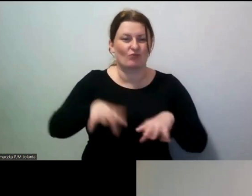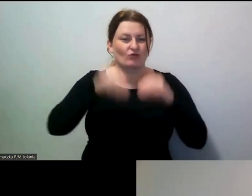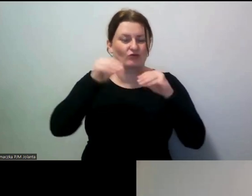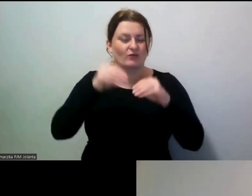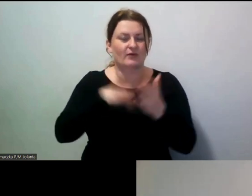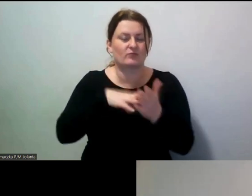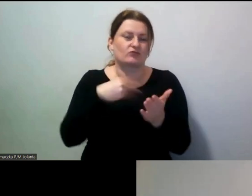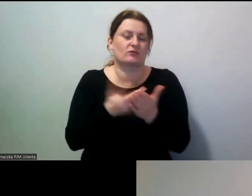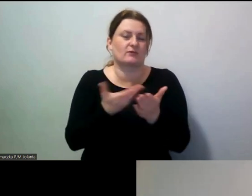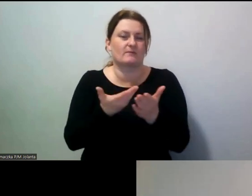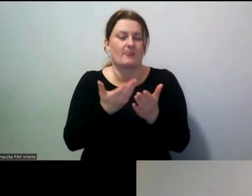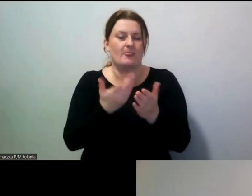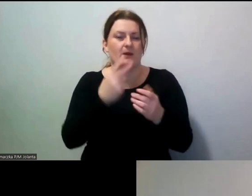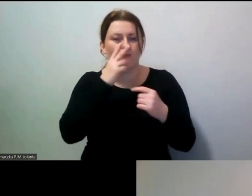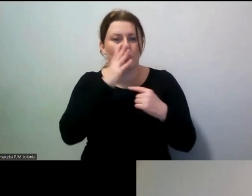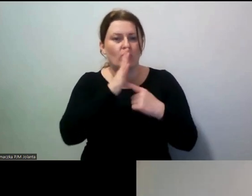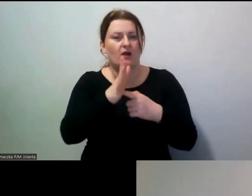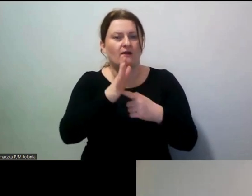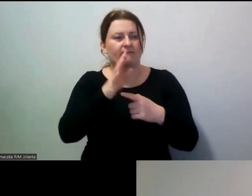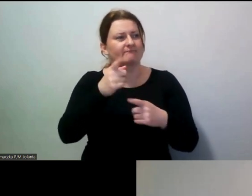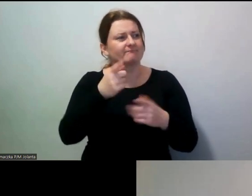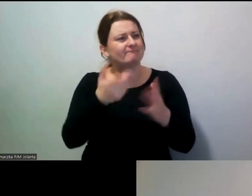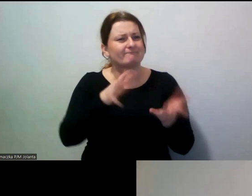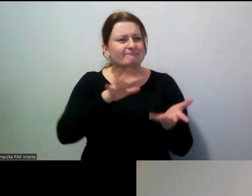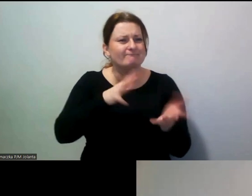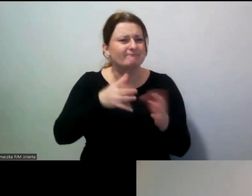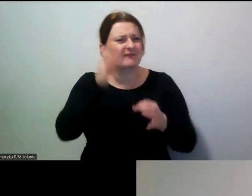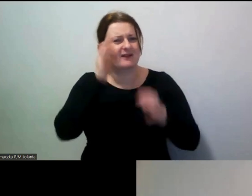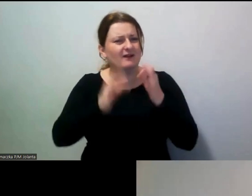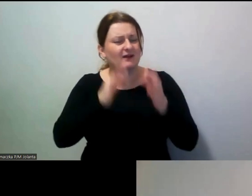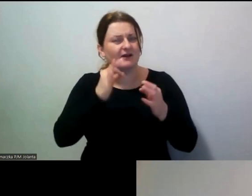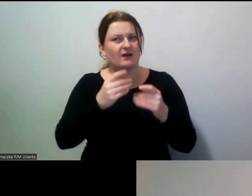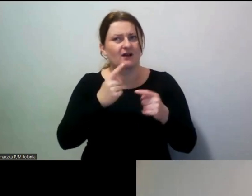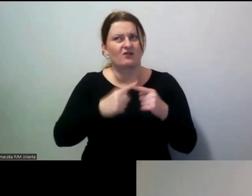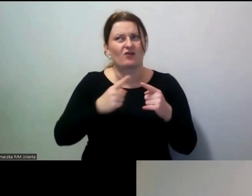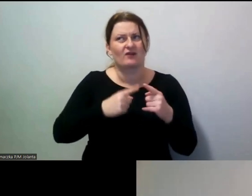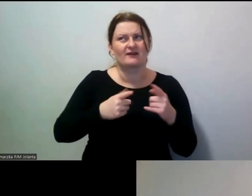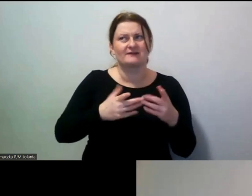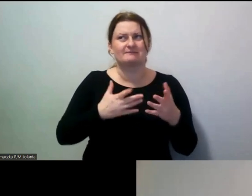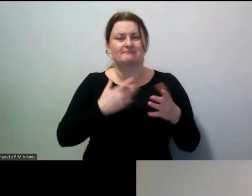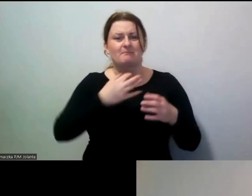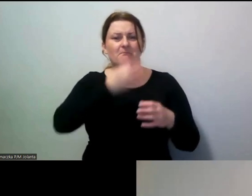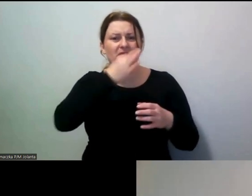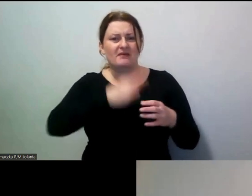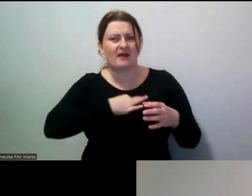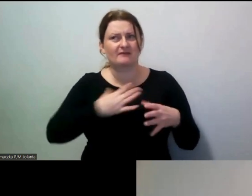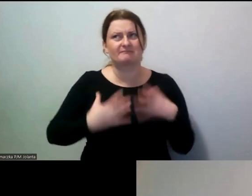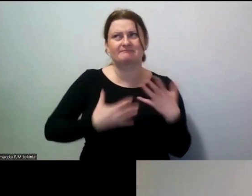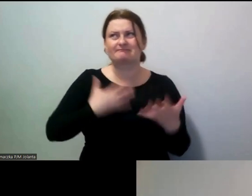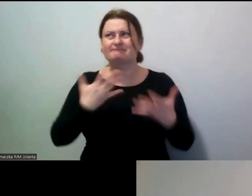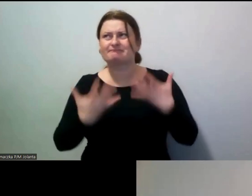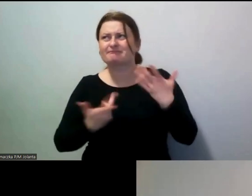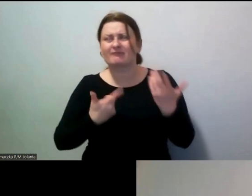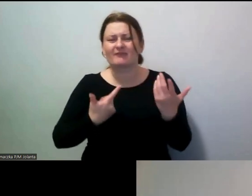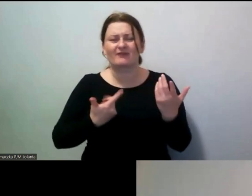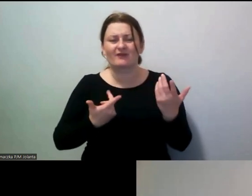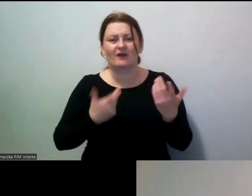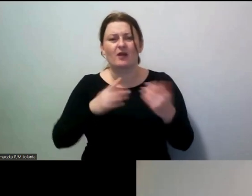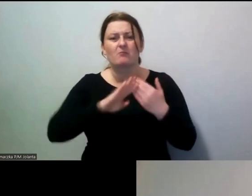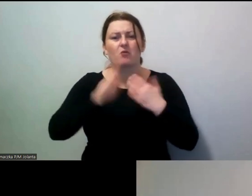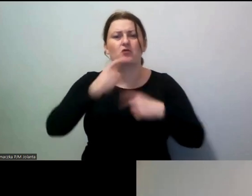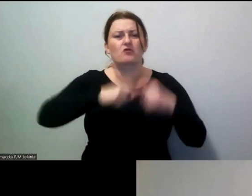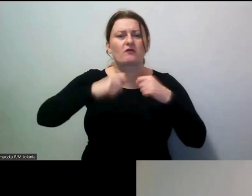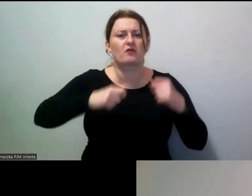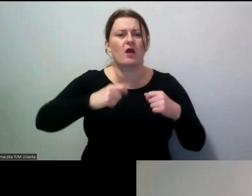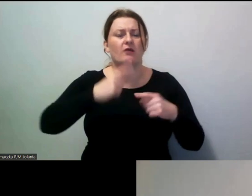przykład wskazywały pewne wątpliwości, albo było widać, że się irytowały przy jakimś pytaniu lub po rozwiązaniu tego testu, a mówiły, że jakieś